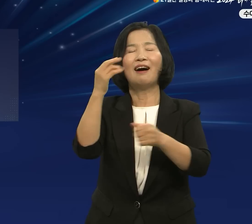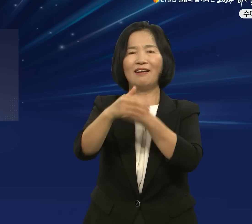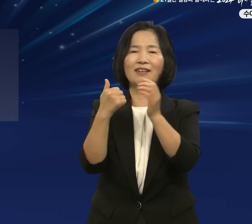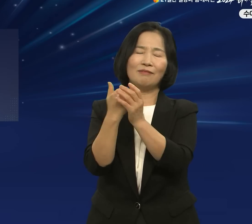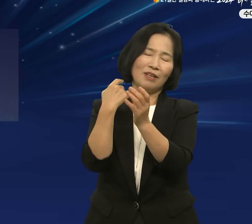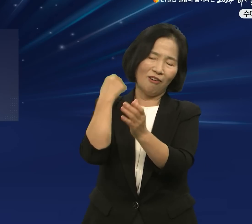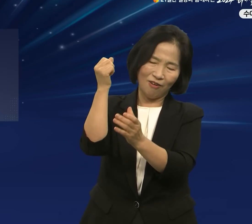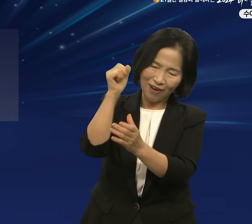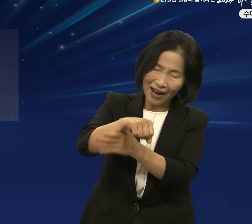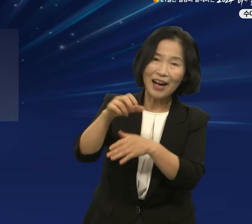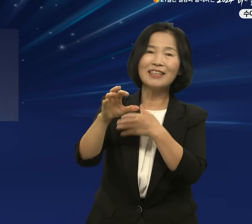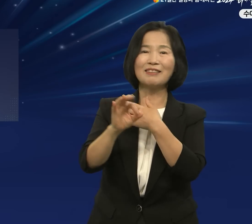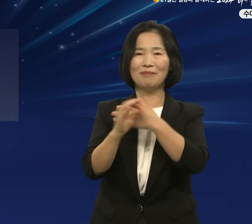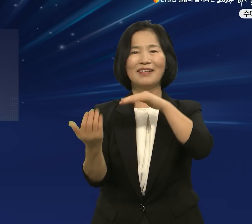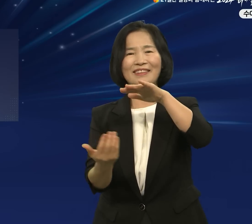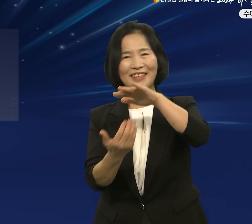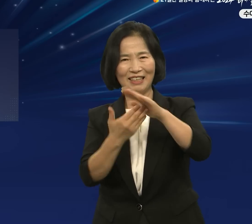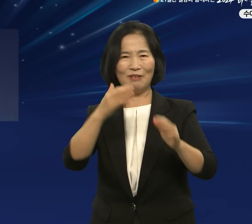허락하십니다.